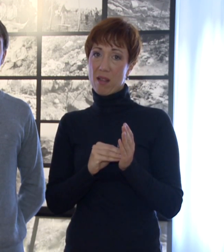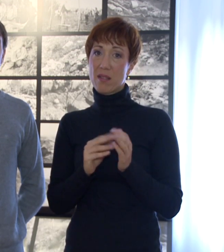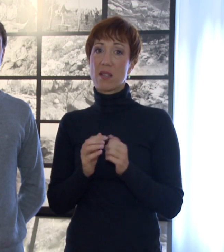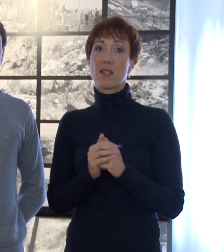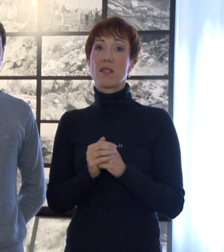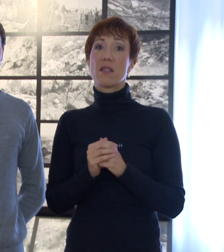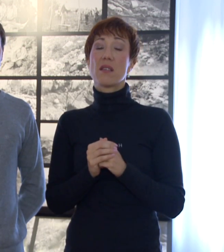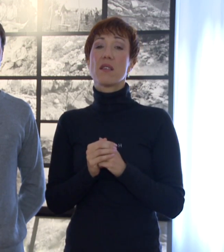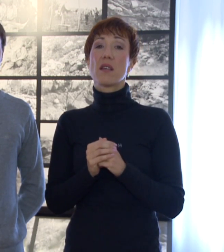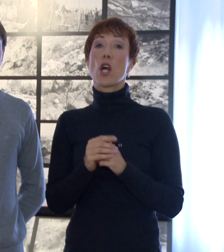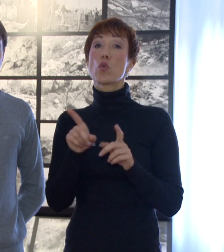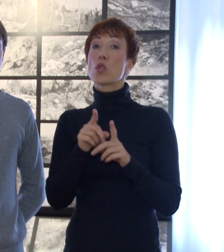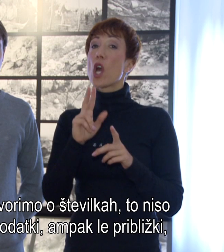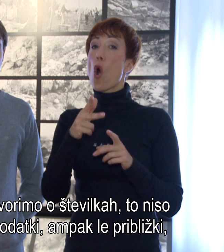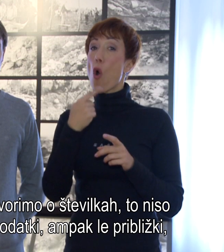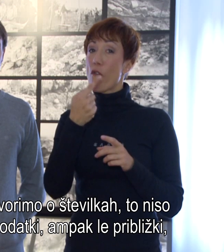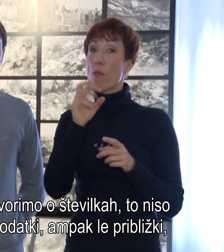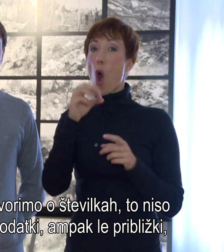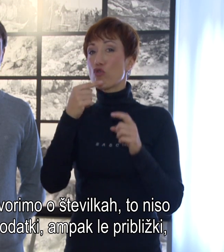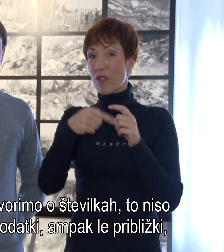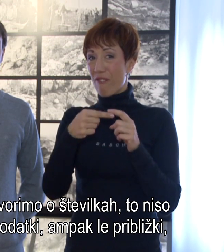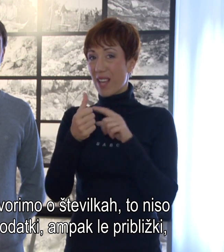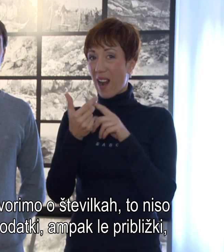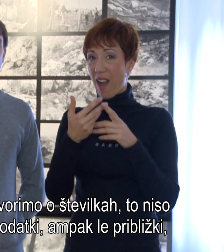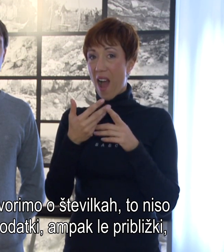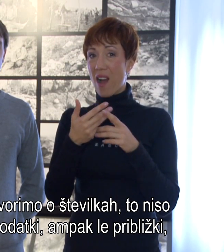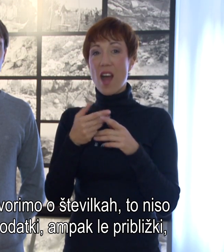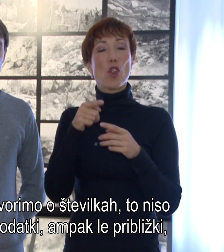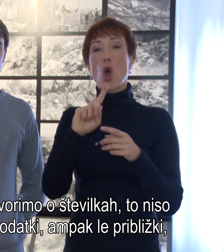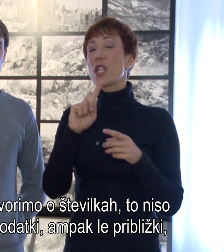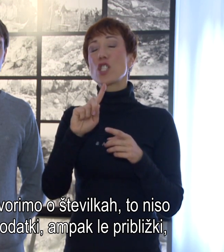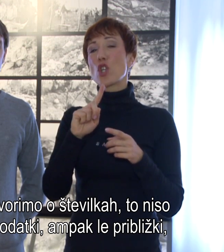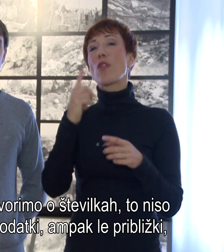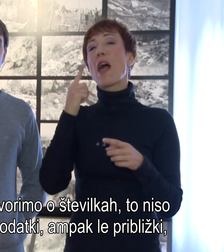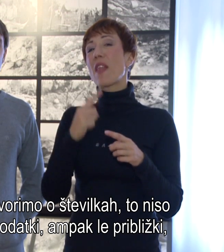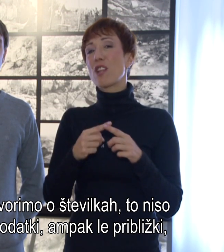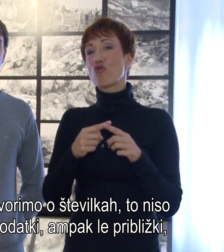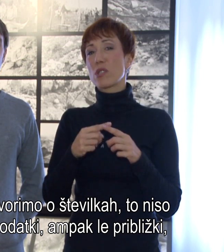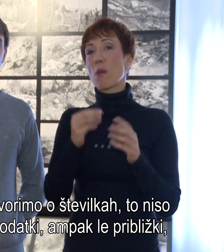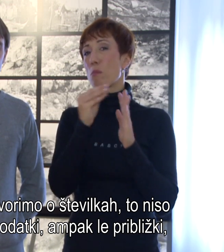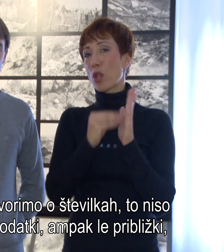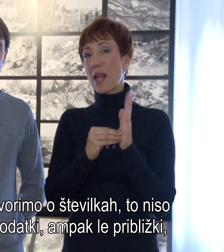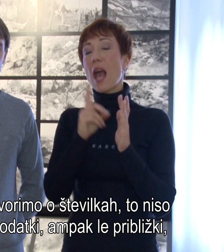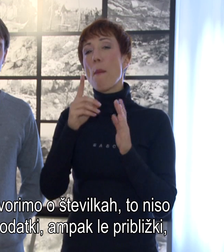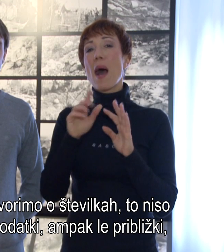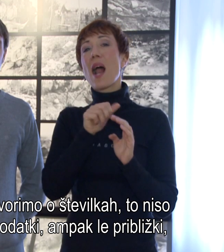Tudi ko govorimo o številkah, to niso natančni podatki, ampak so le približki, saj